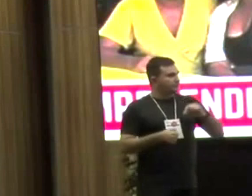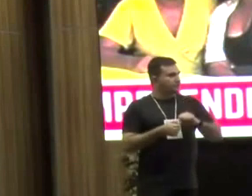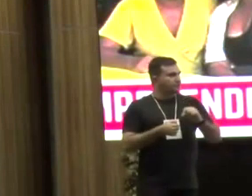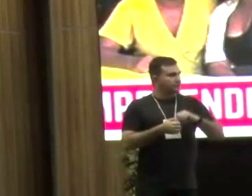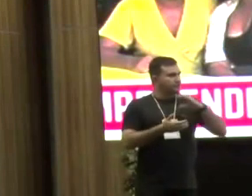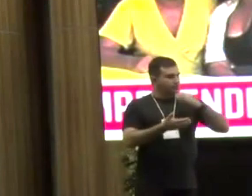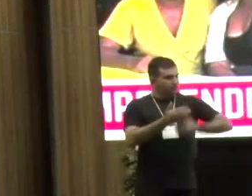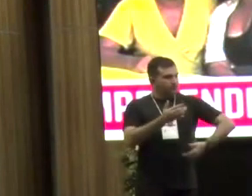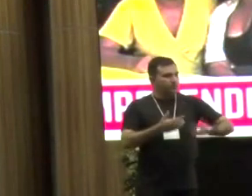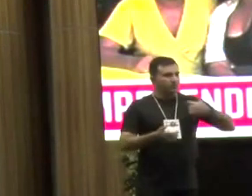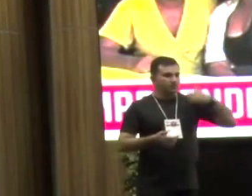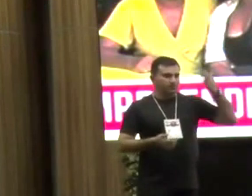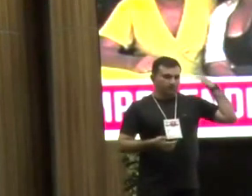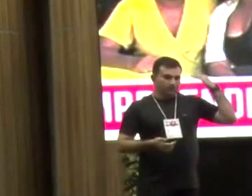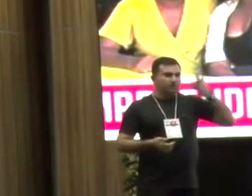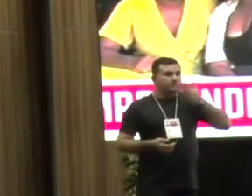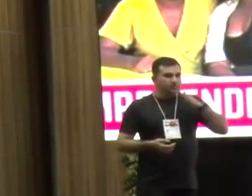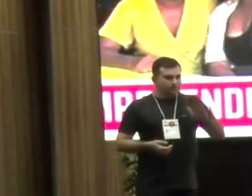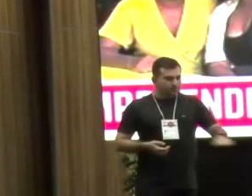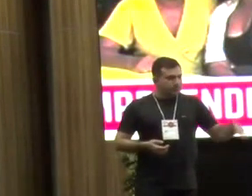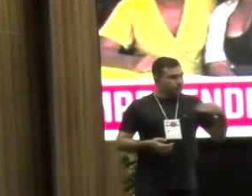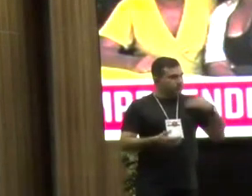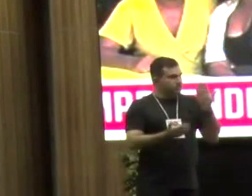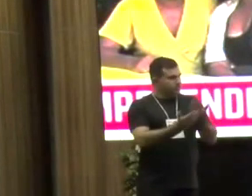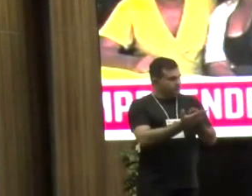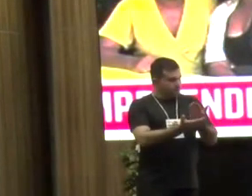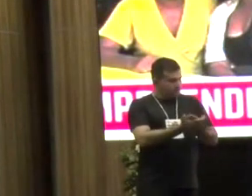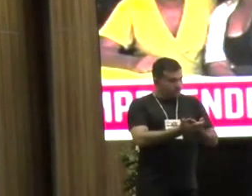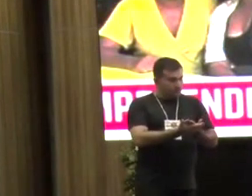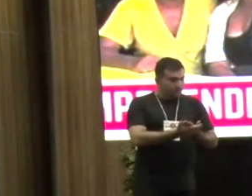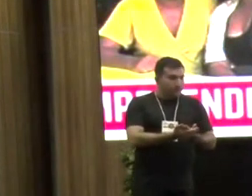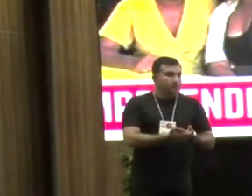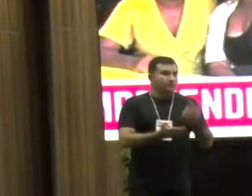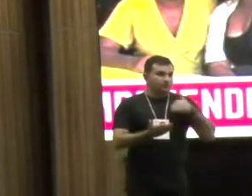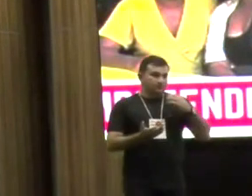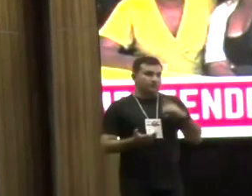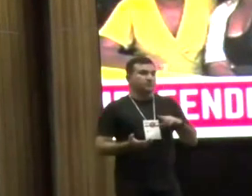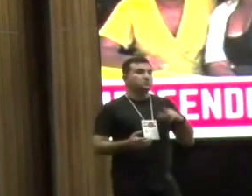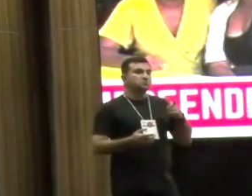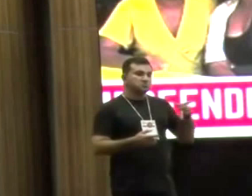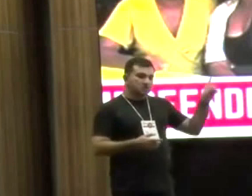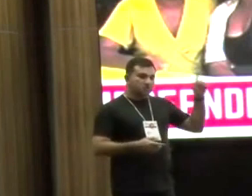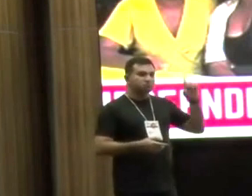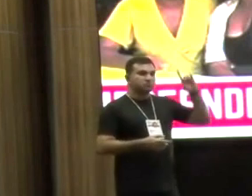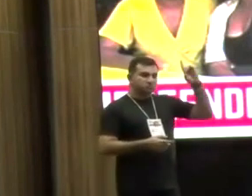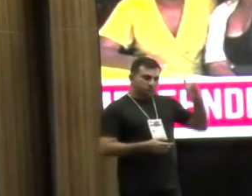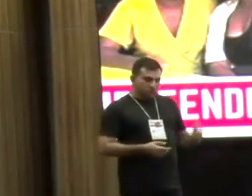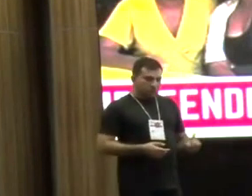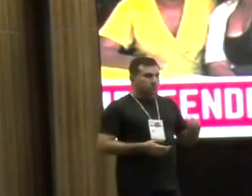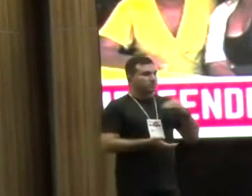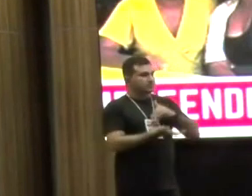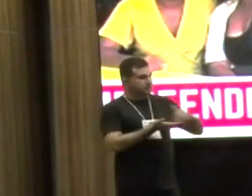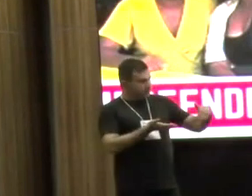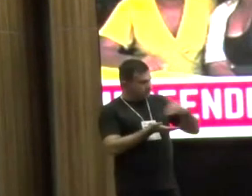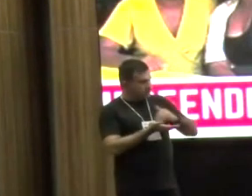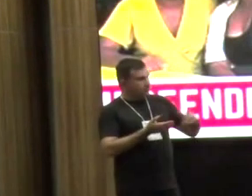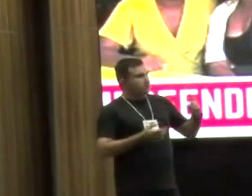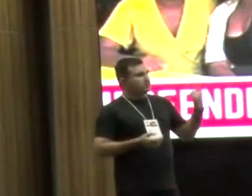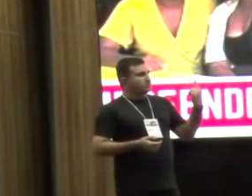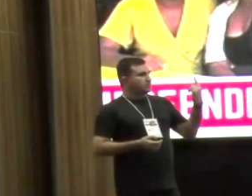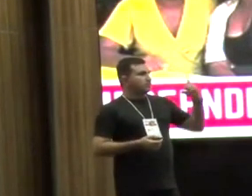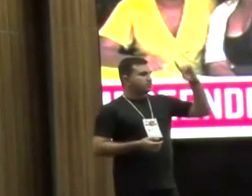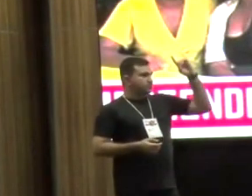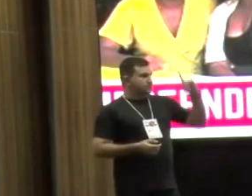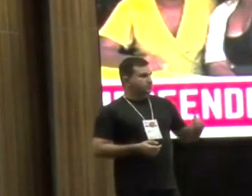escola que eu estudei quando criança, na periferia do Distrito Federal. Fui a primeira diretora eleita dessa escola e